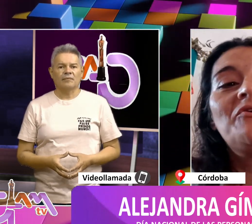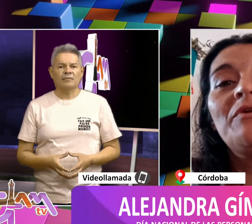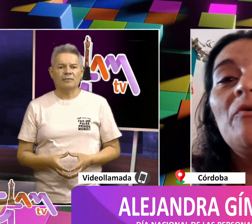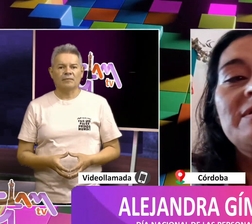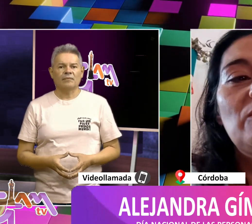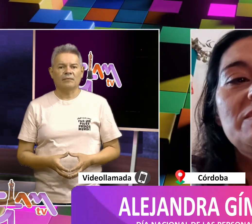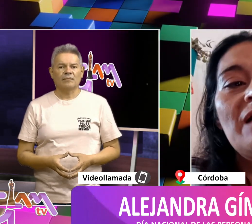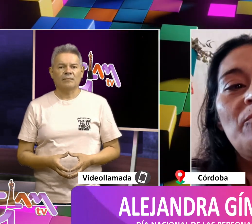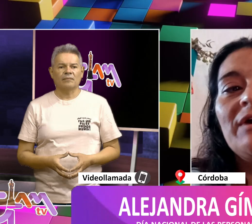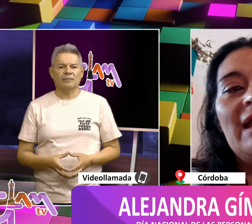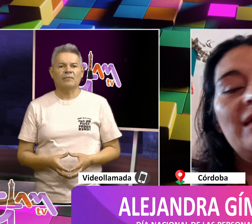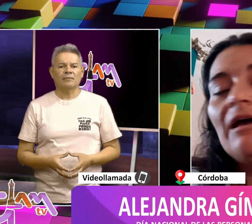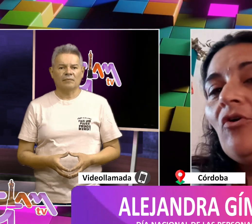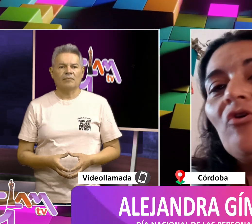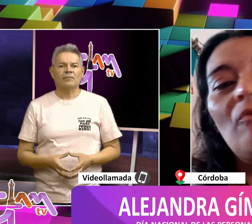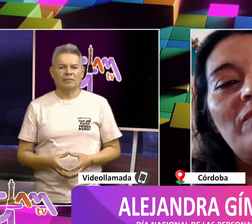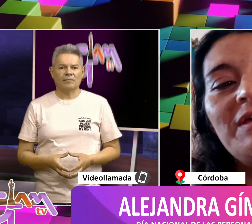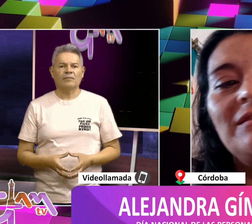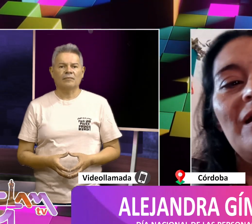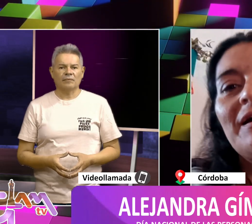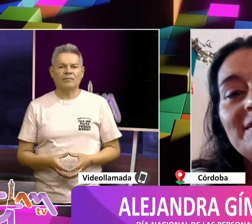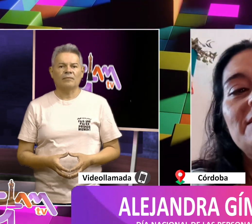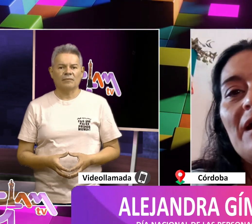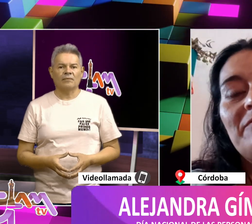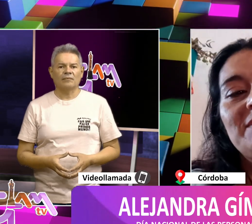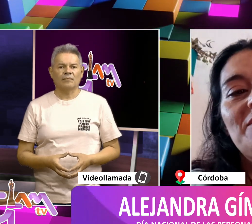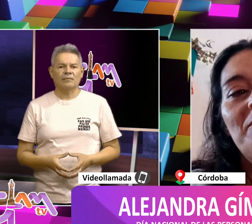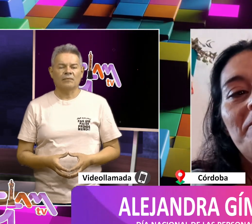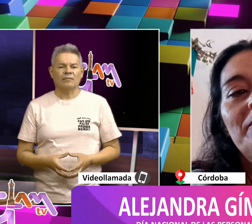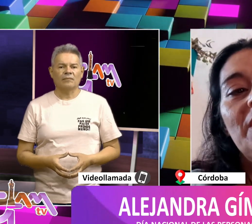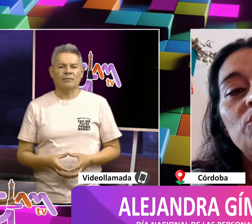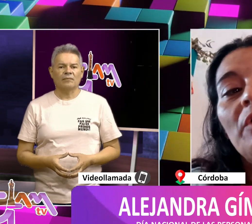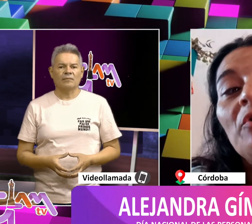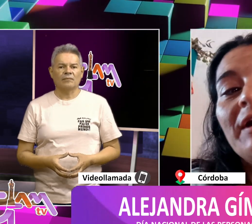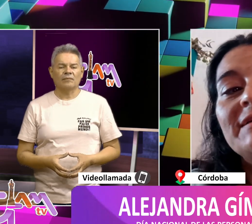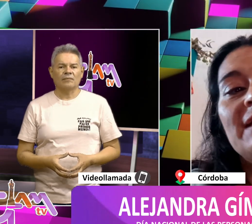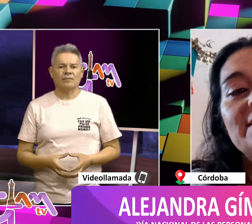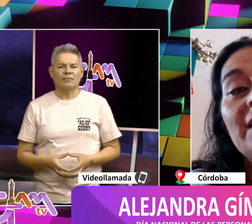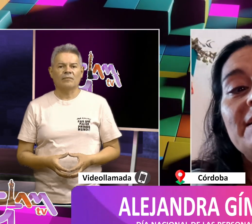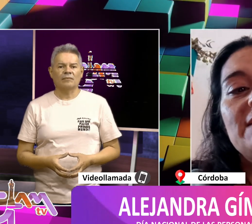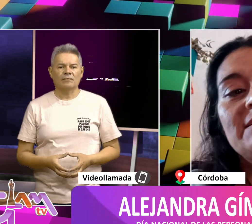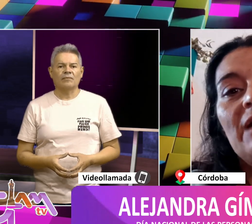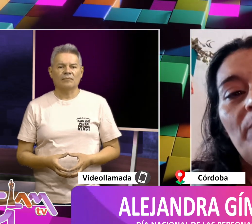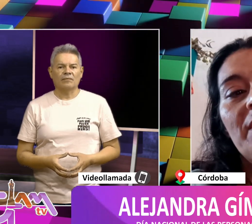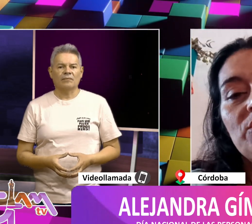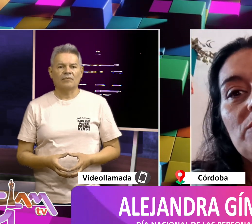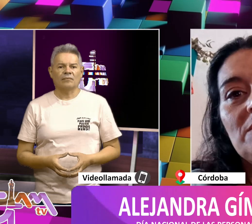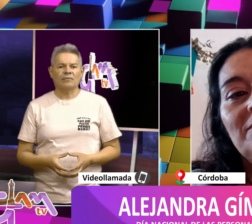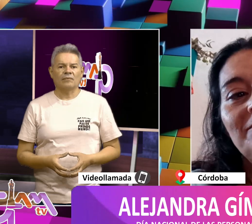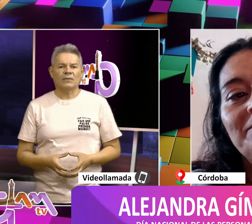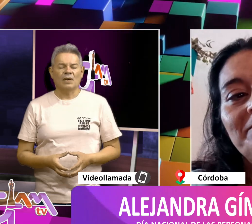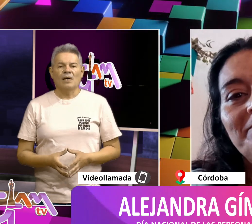cuentan con una obra social, porque el Estado no brinda ese servicio, que yo creo que es esencial y necesario para